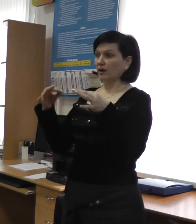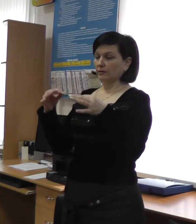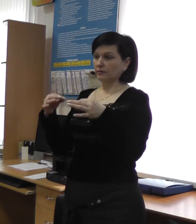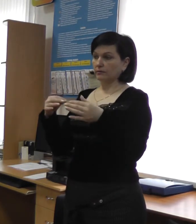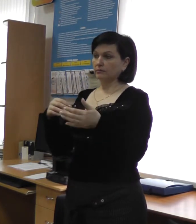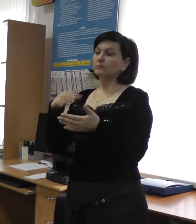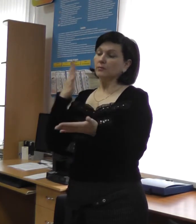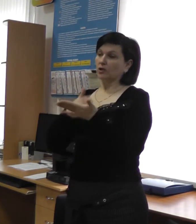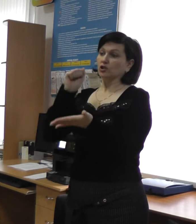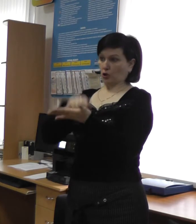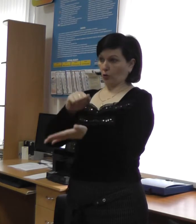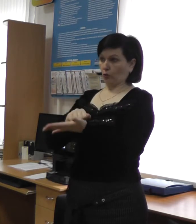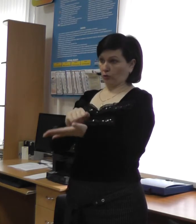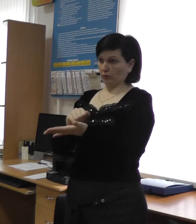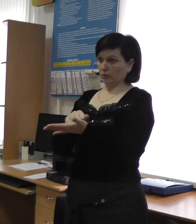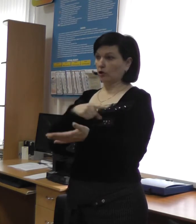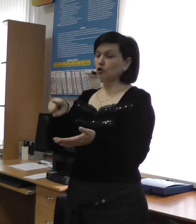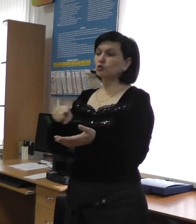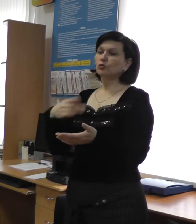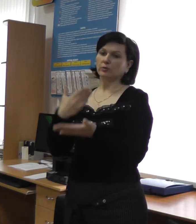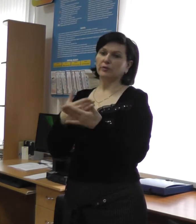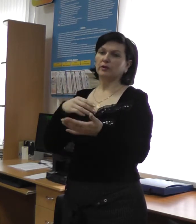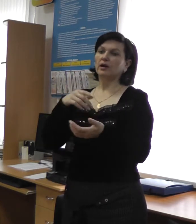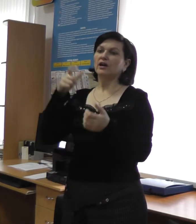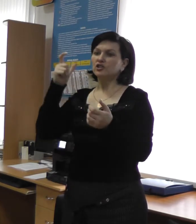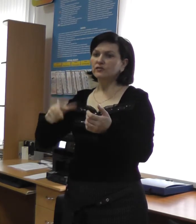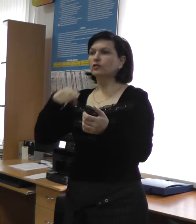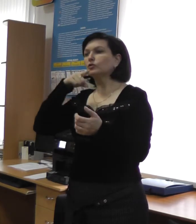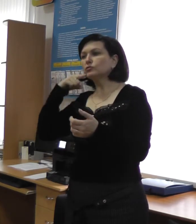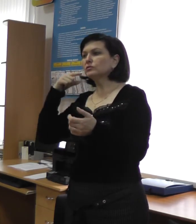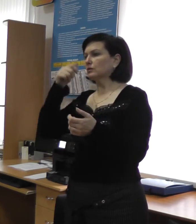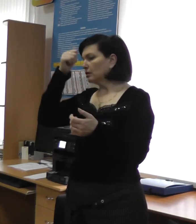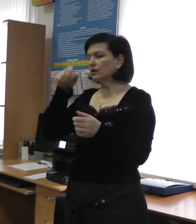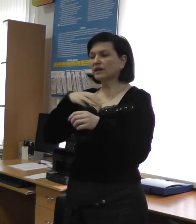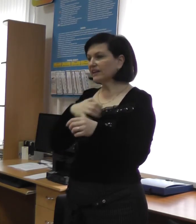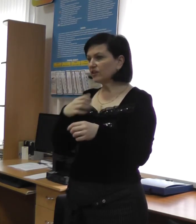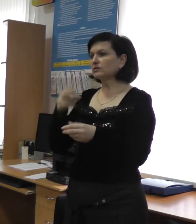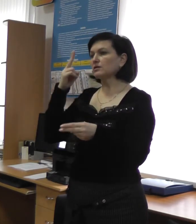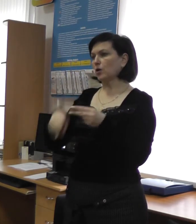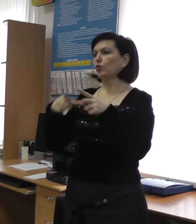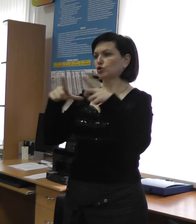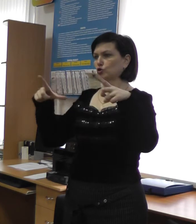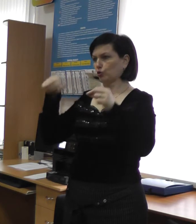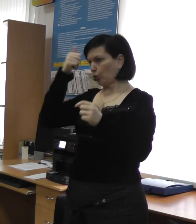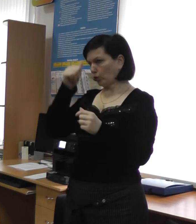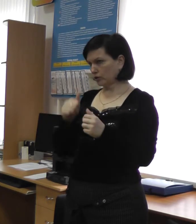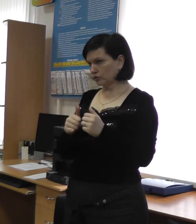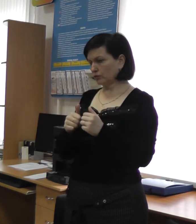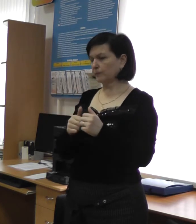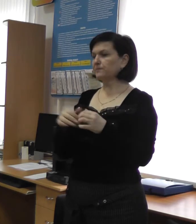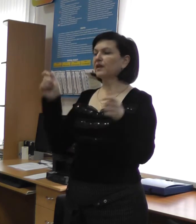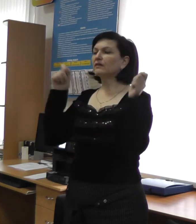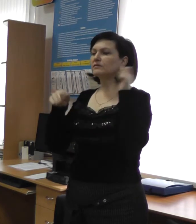специальное удостоверение. Школа принимает активное участие в праздновании российских и греческих национальных праздников,